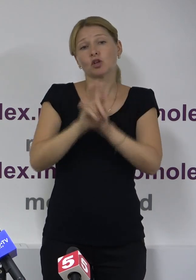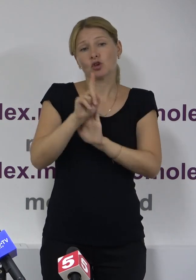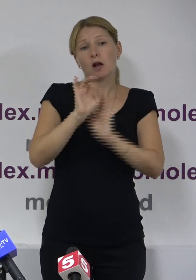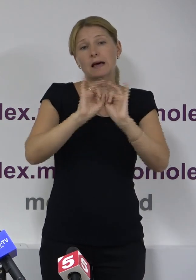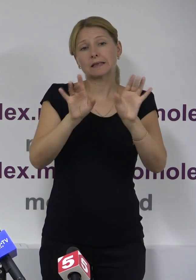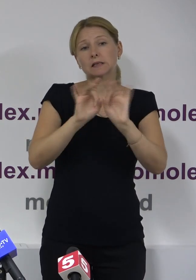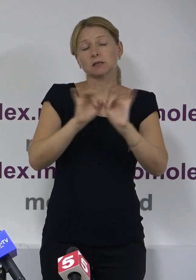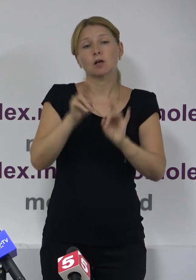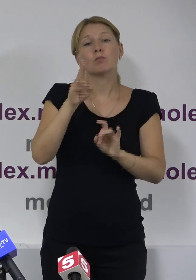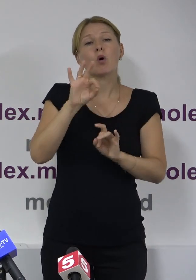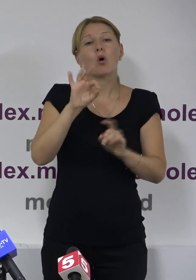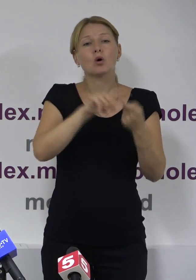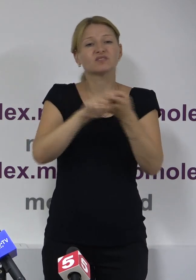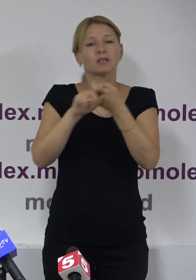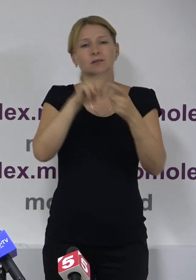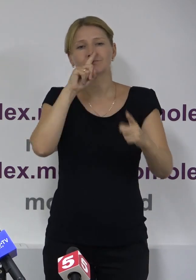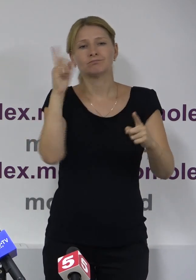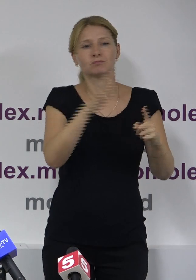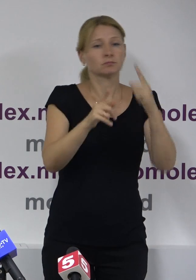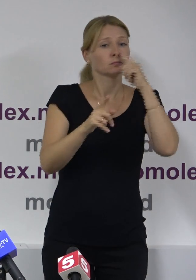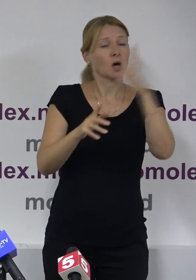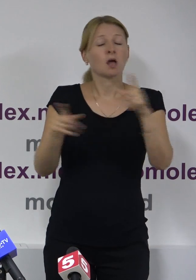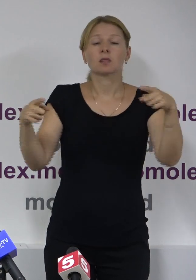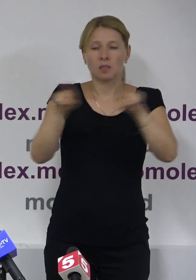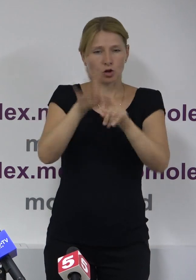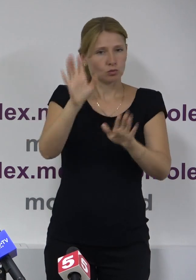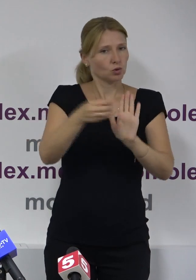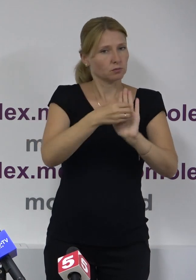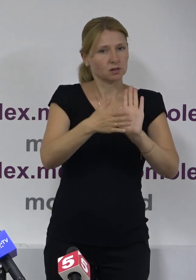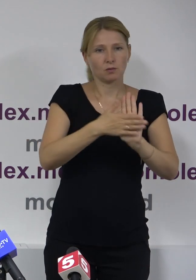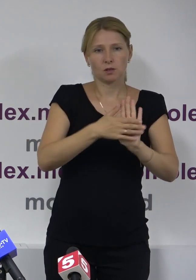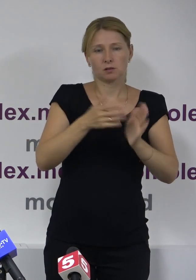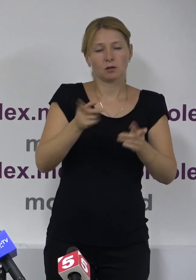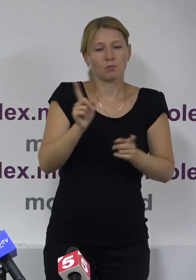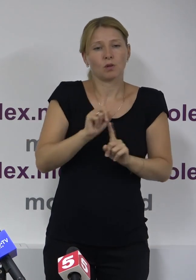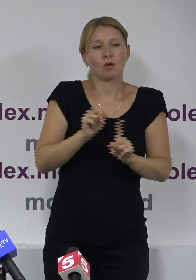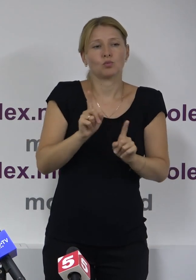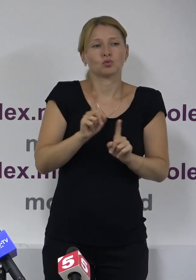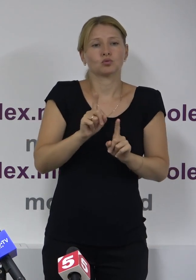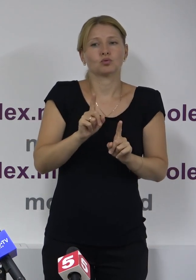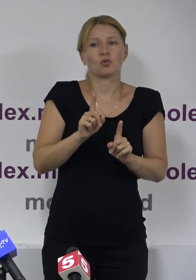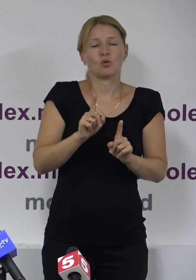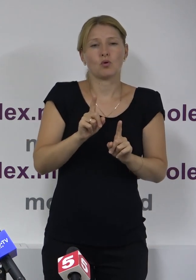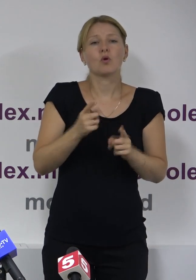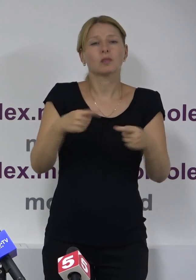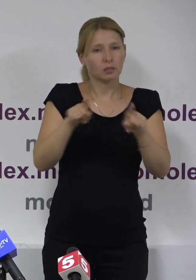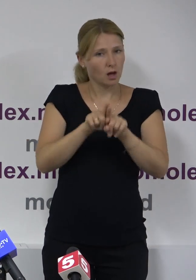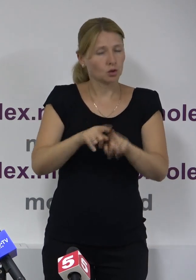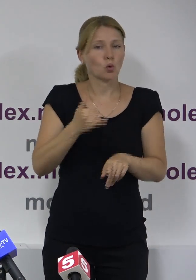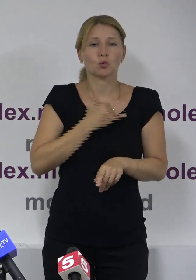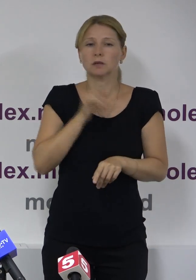un capitol pe care la fel vom reflecta în rapoartele noastre, aici, la etapa dată, la fel nu